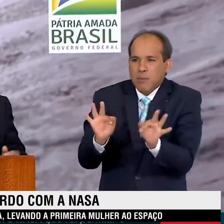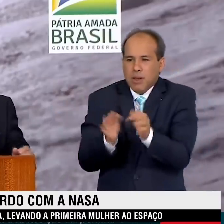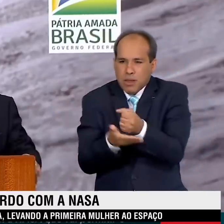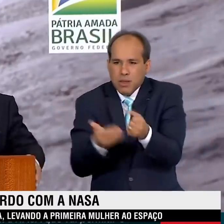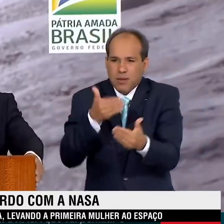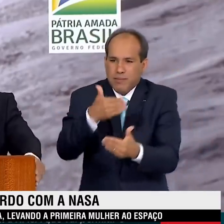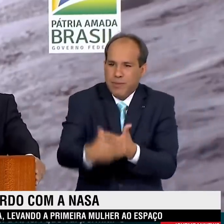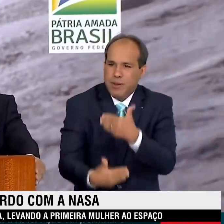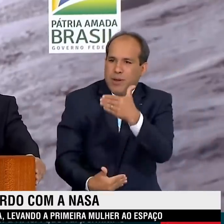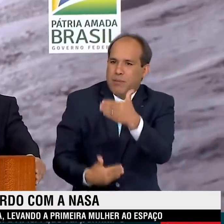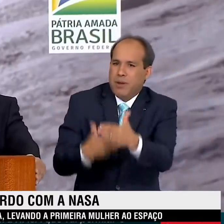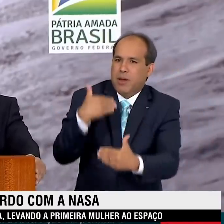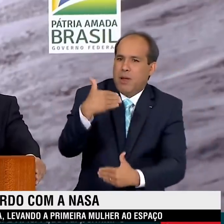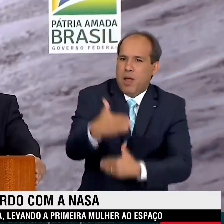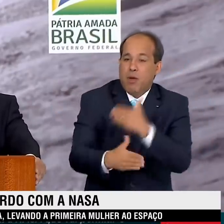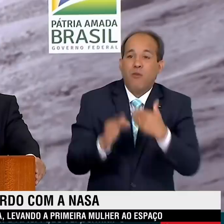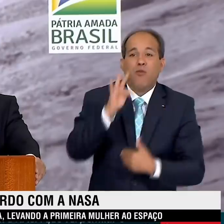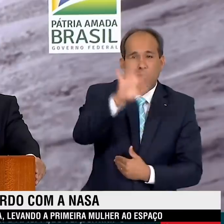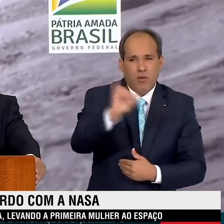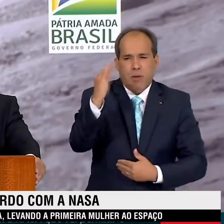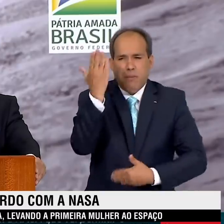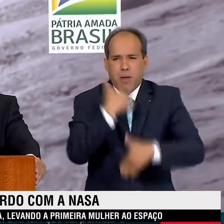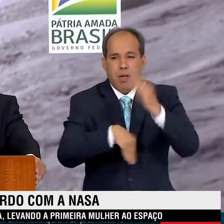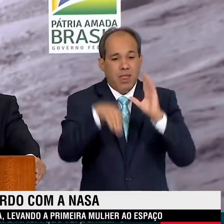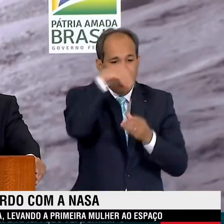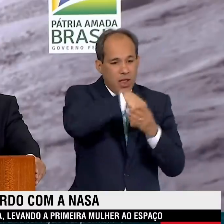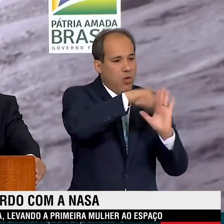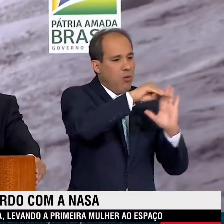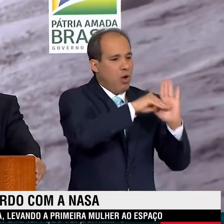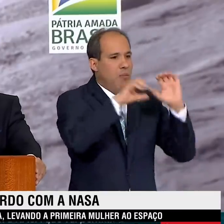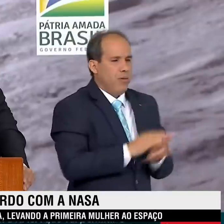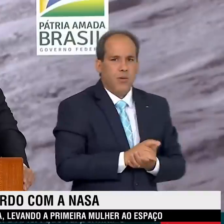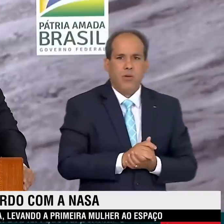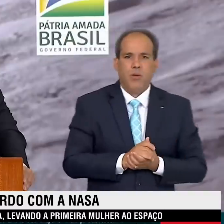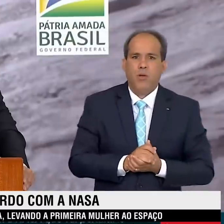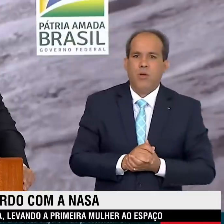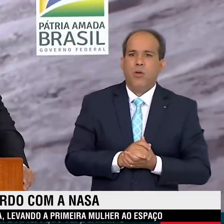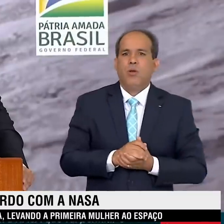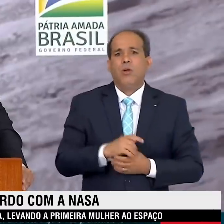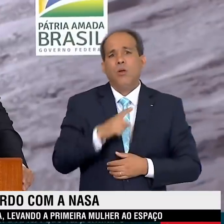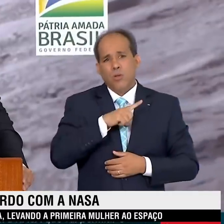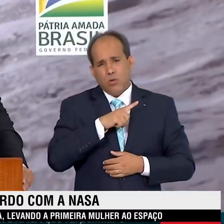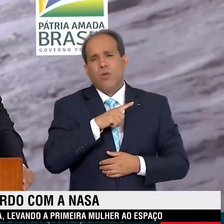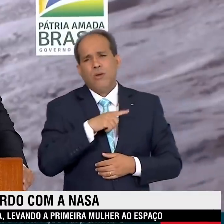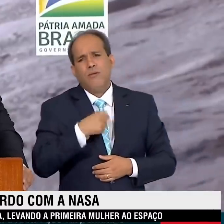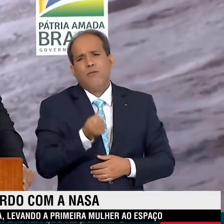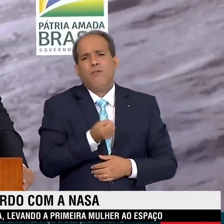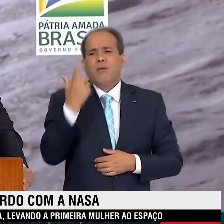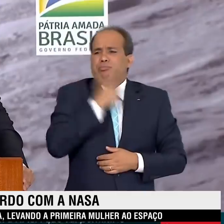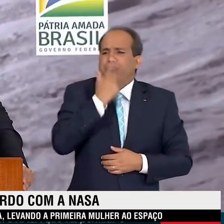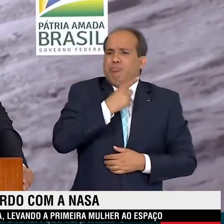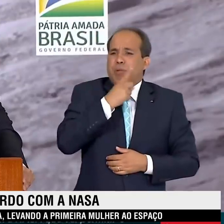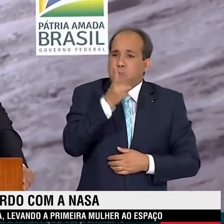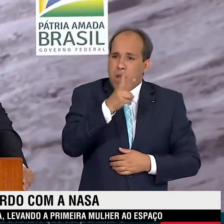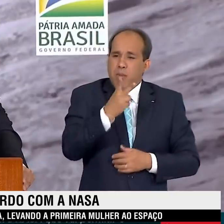Inovações e um grande salto, né, para o programa espacial brasileiro. Nós temos muitas vantagens dessa participação